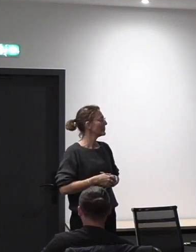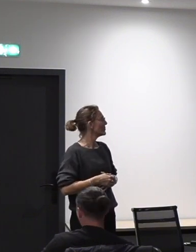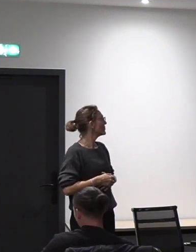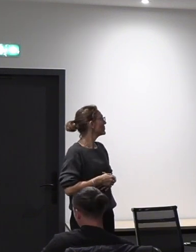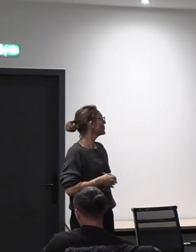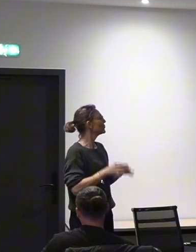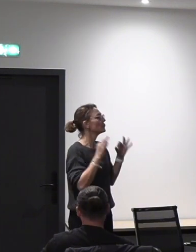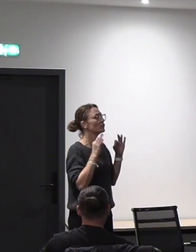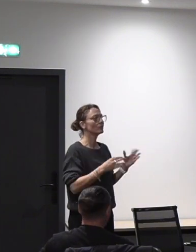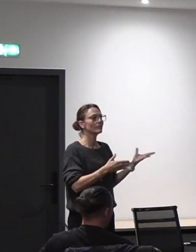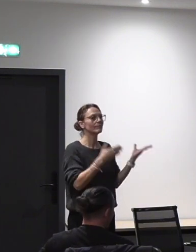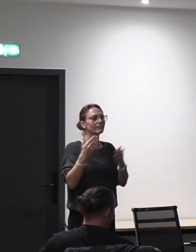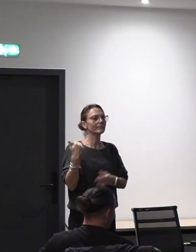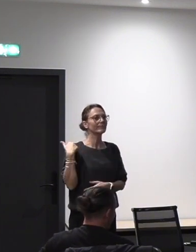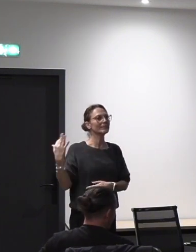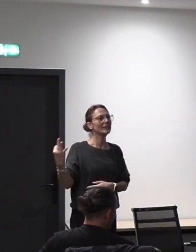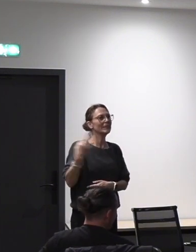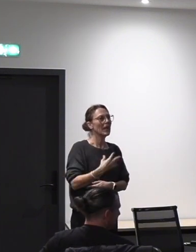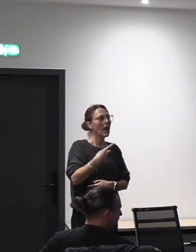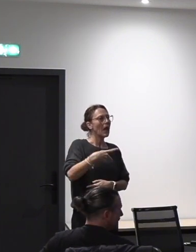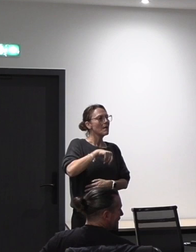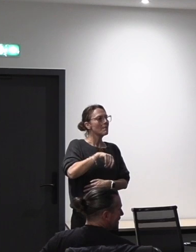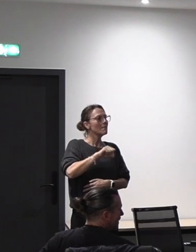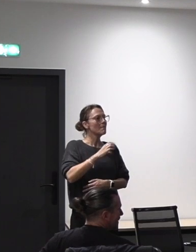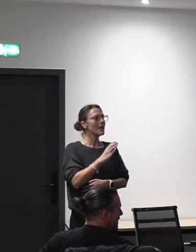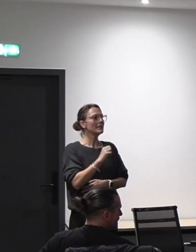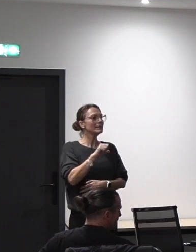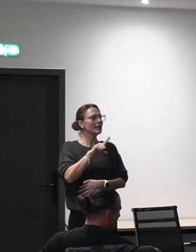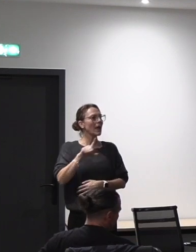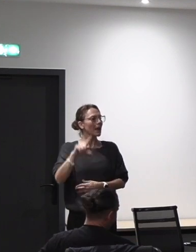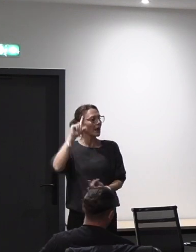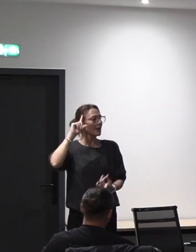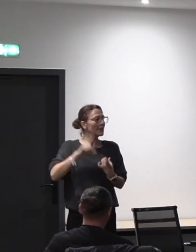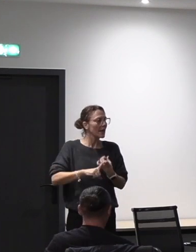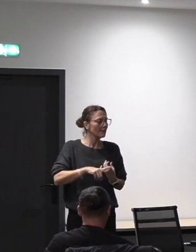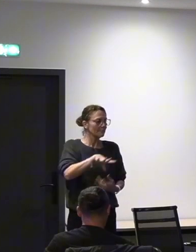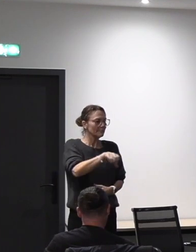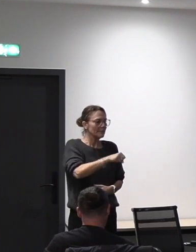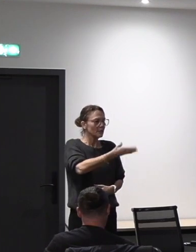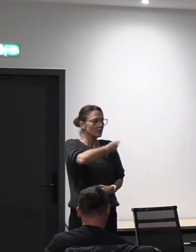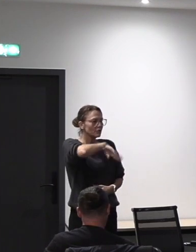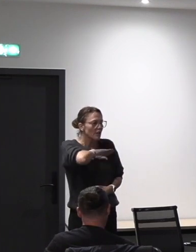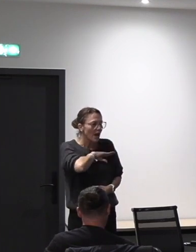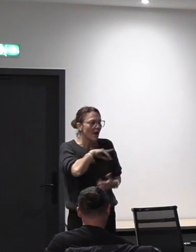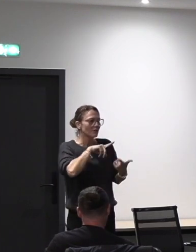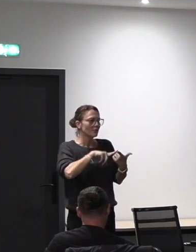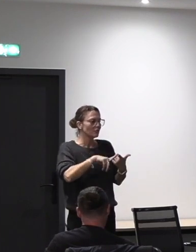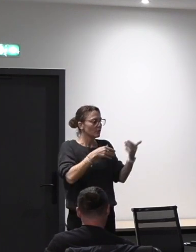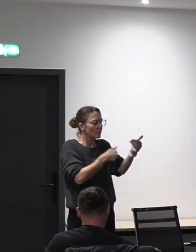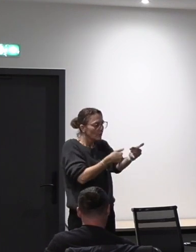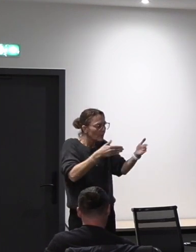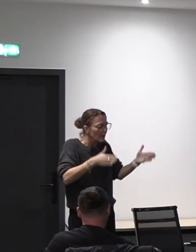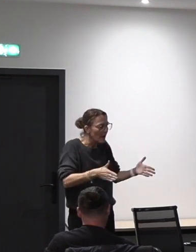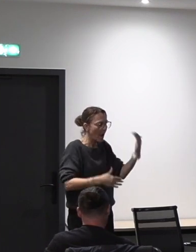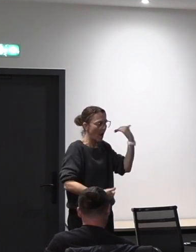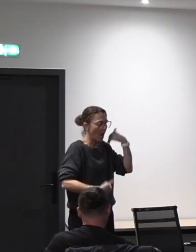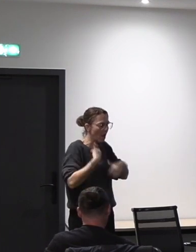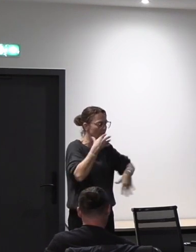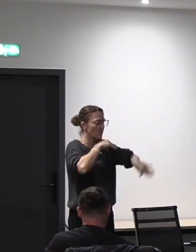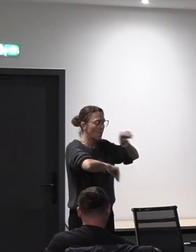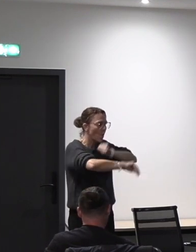disait Pascal sur la prise en charge, s'occuper du secteur des handicaps et des handicapés,